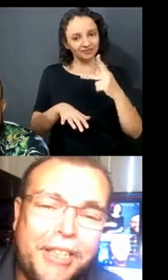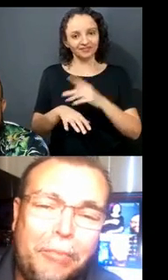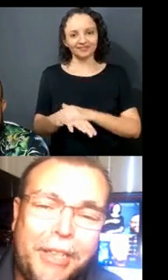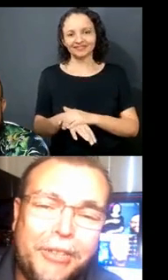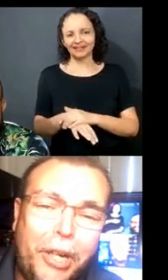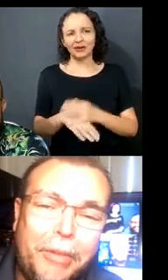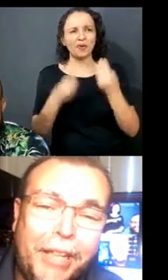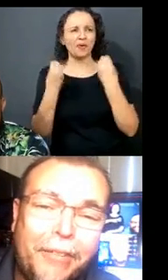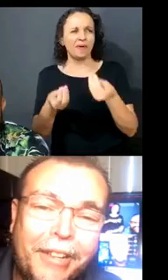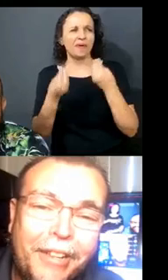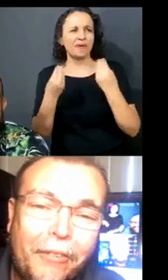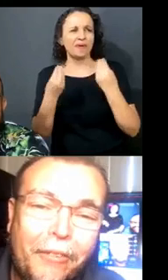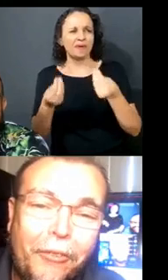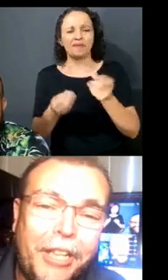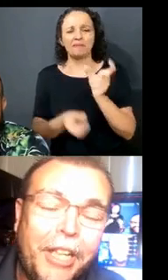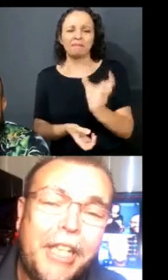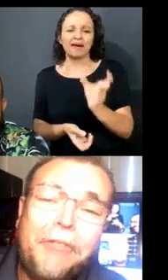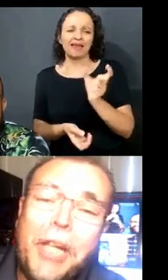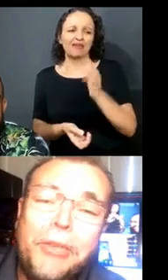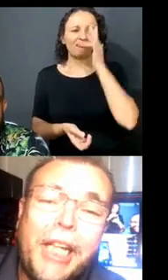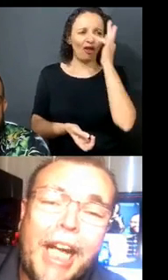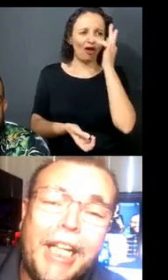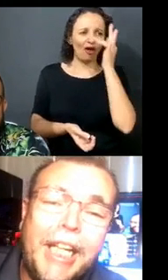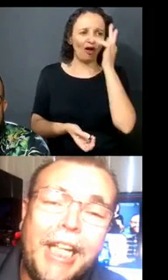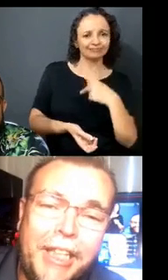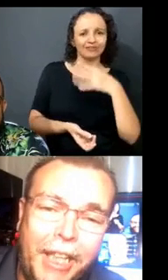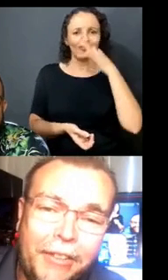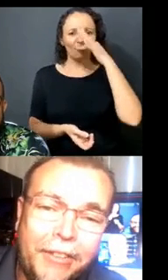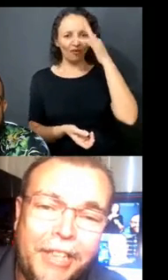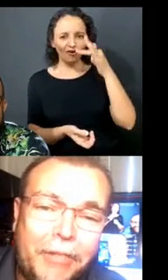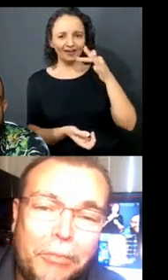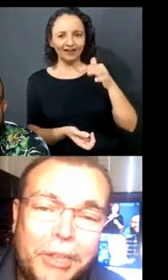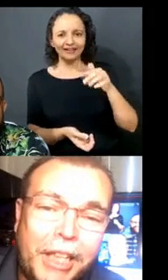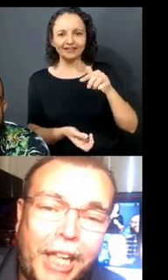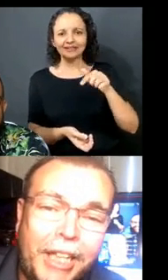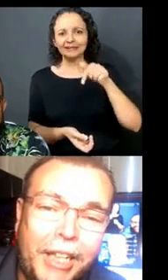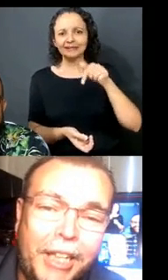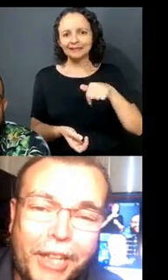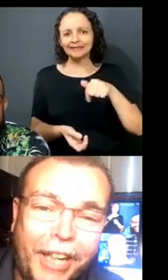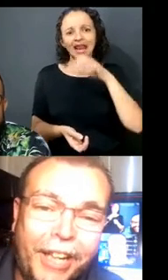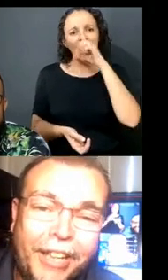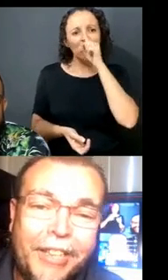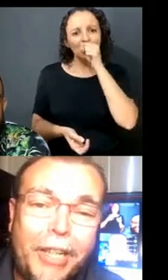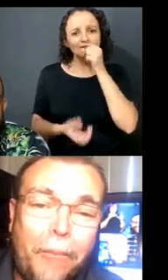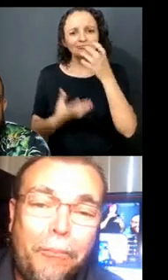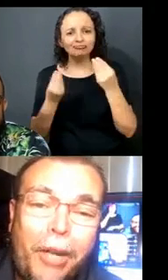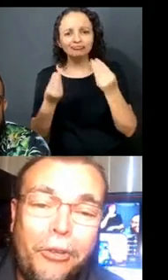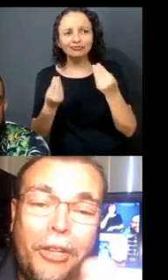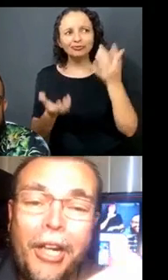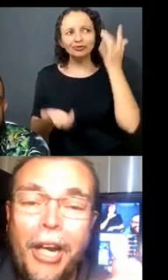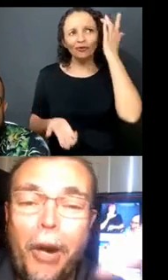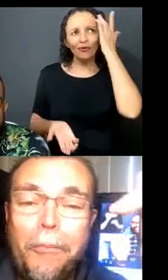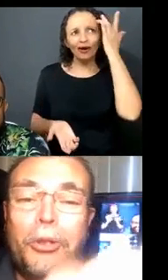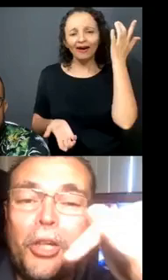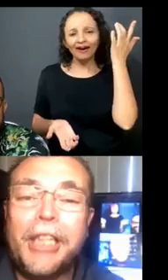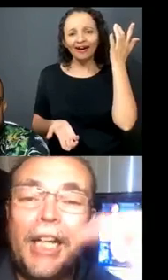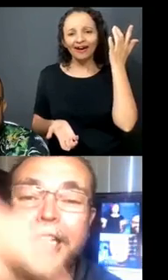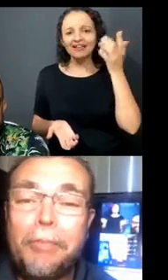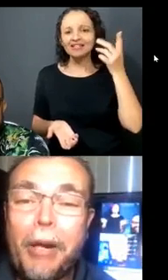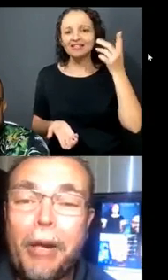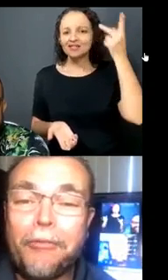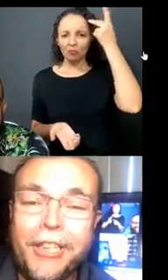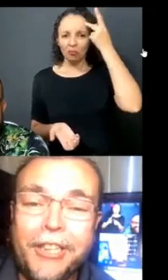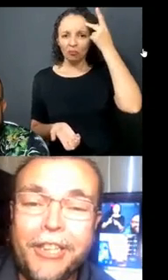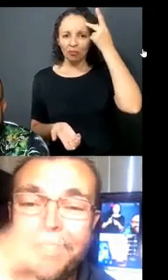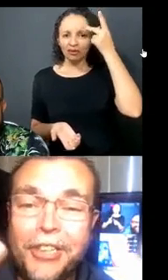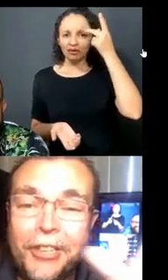coincidência tremenda esse nome, né? Flórida. Deve ter muita laranja aí, né? Deve ter muita laranja, porque São Paulo é o produtor de